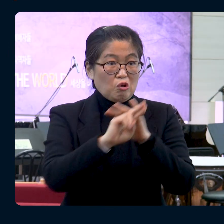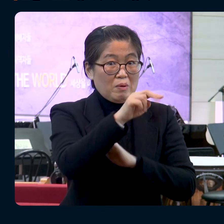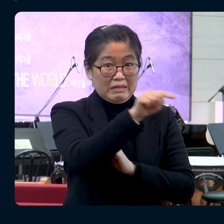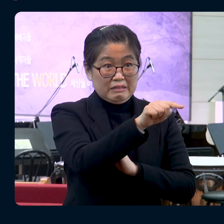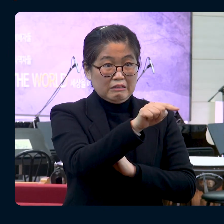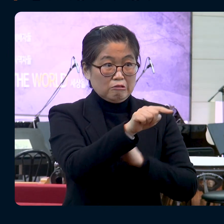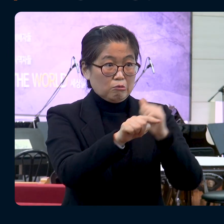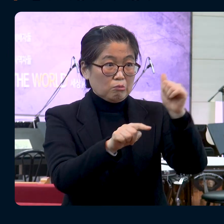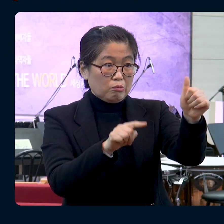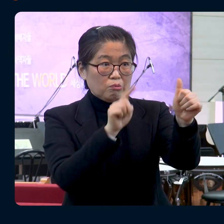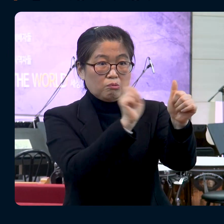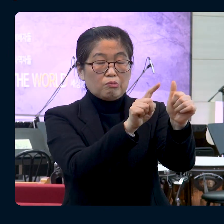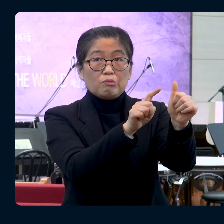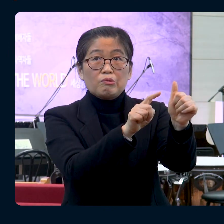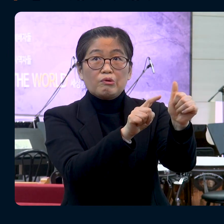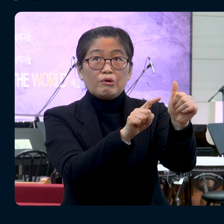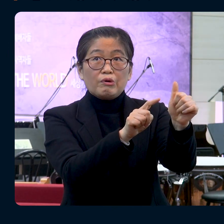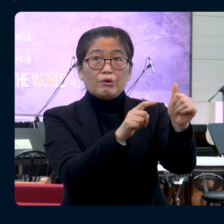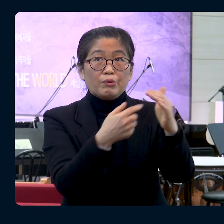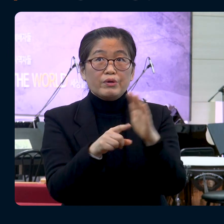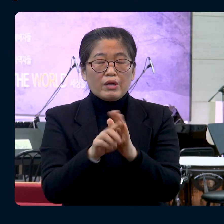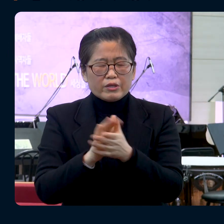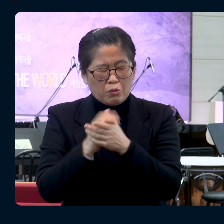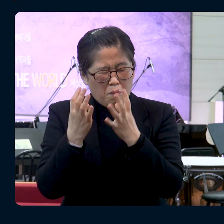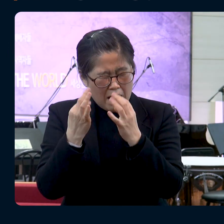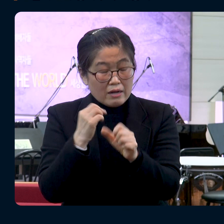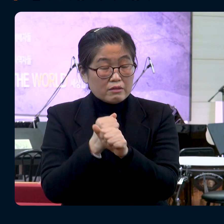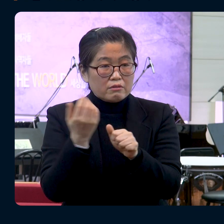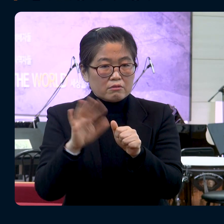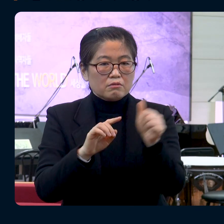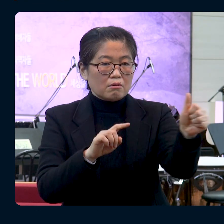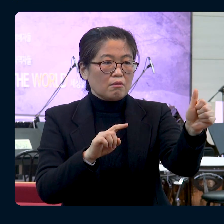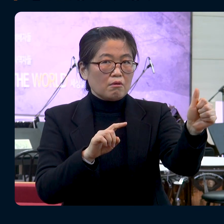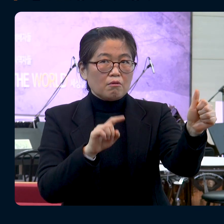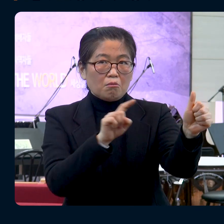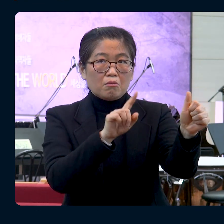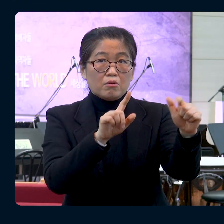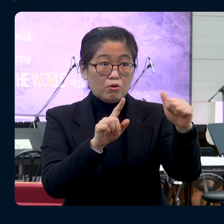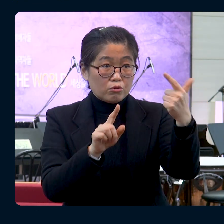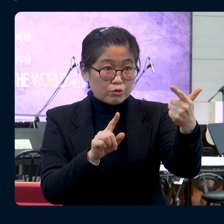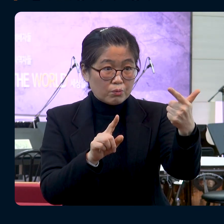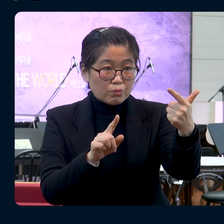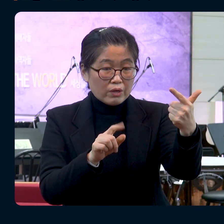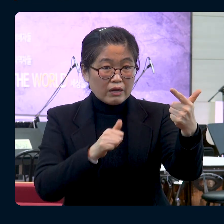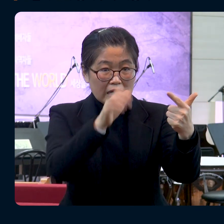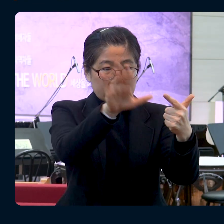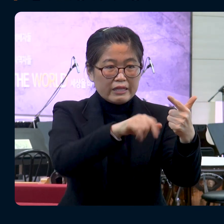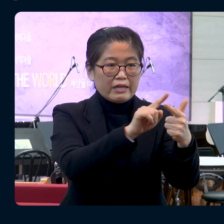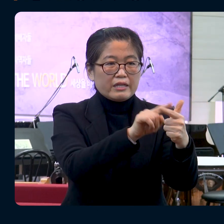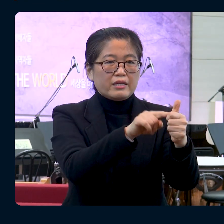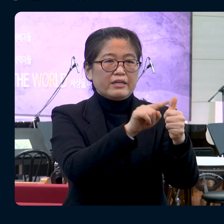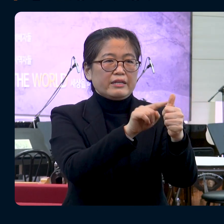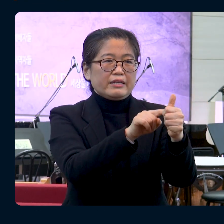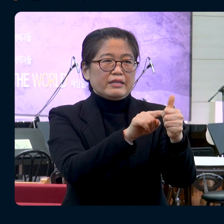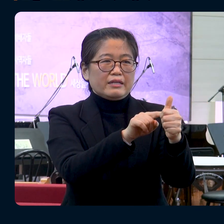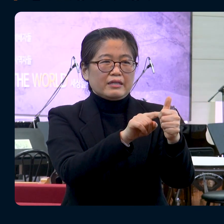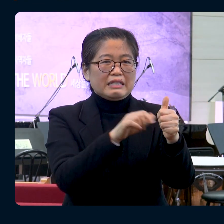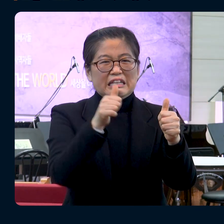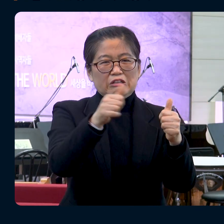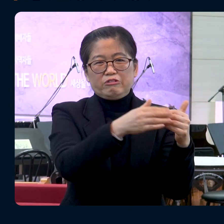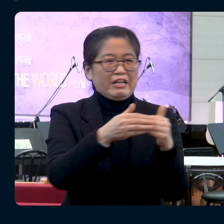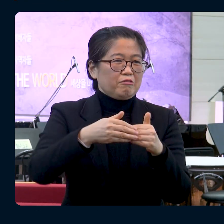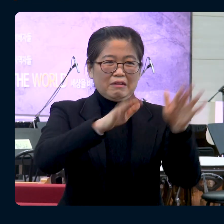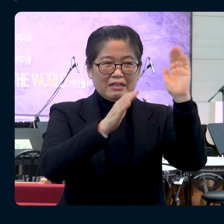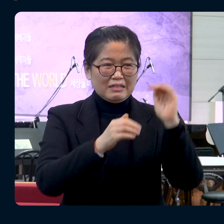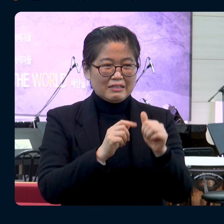된 친구인데 너무너무 아주 기도 많이 했던, 결국은 그 16명이 도망칠 때 주동한 인물이